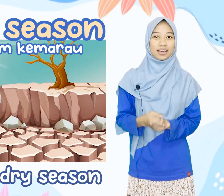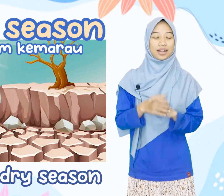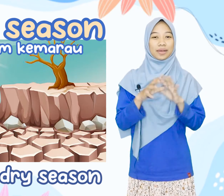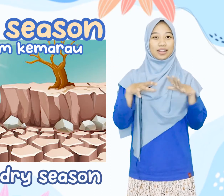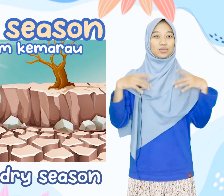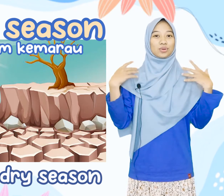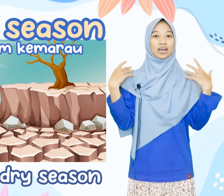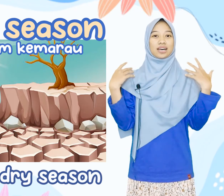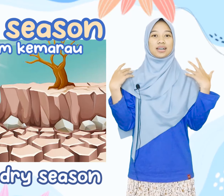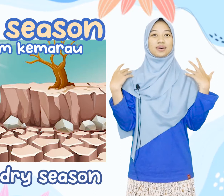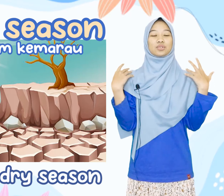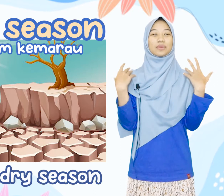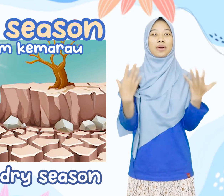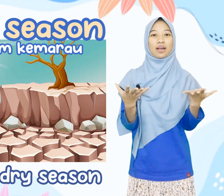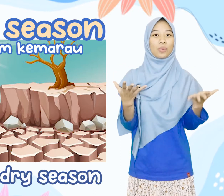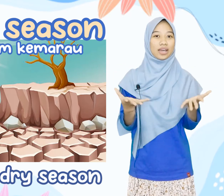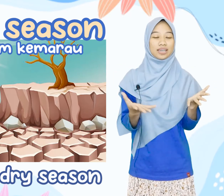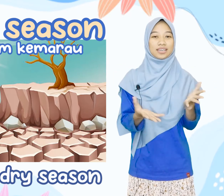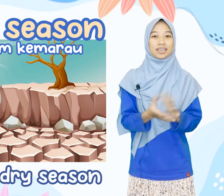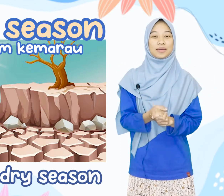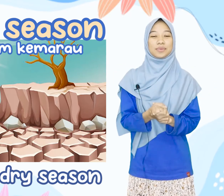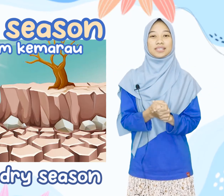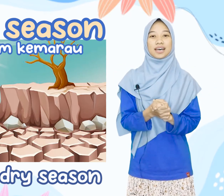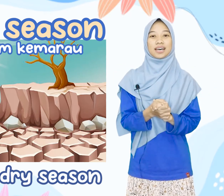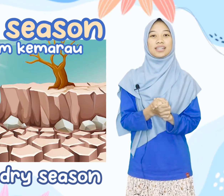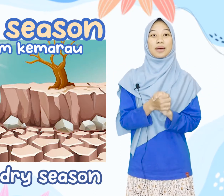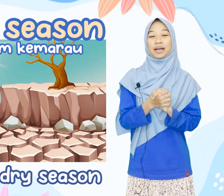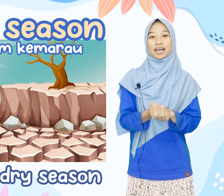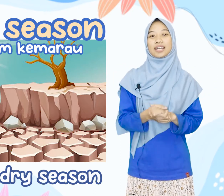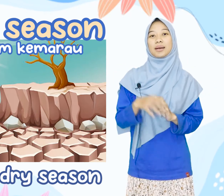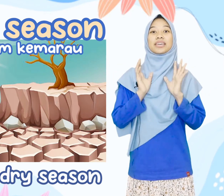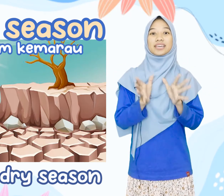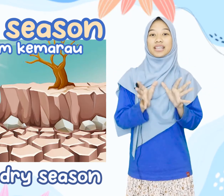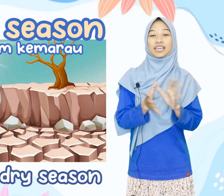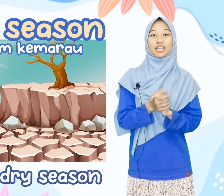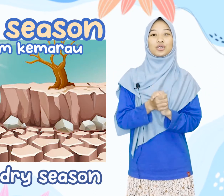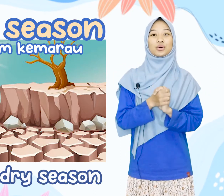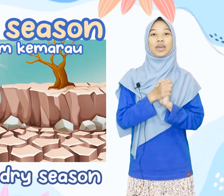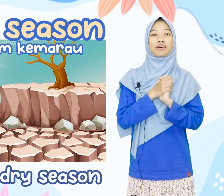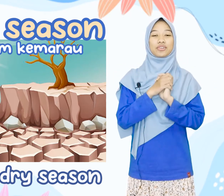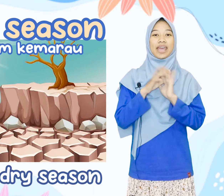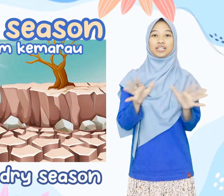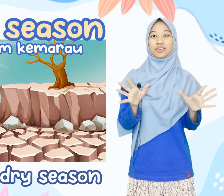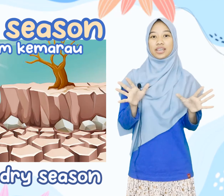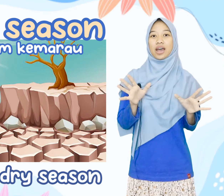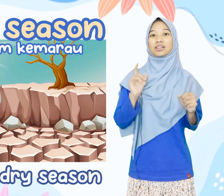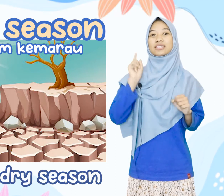Kenapa kalian suka musim kemarau? Why? Bisa ditambahkan because I can do every activity